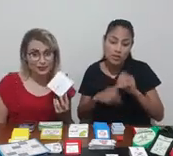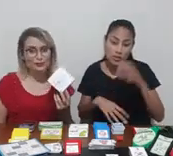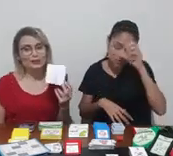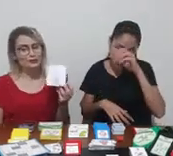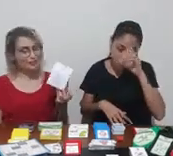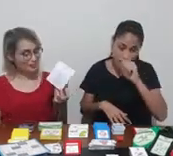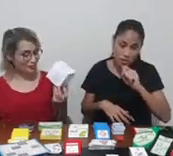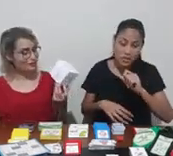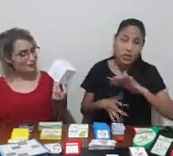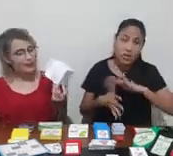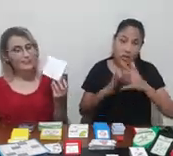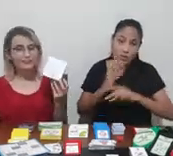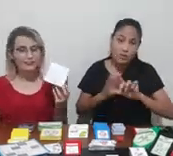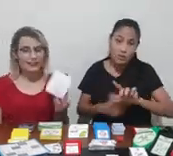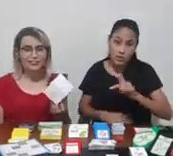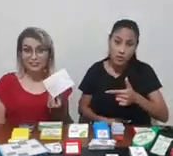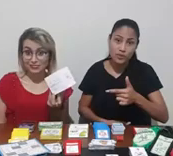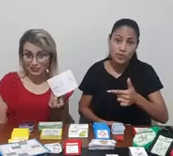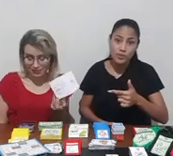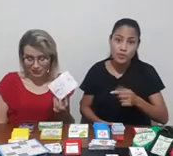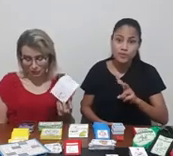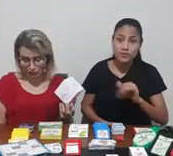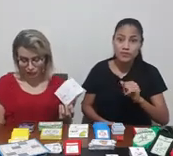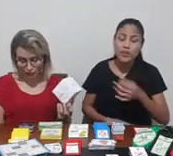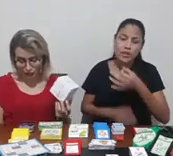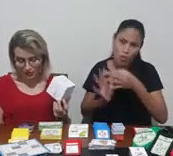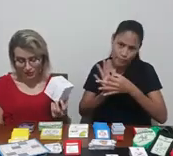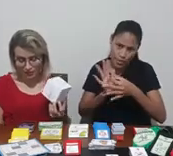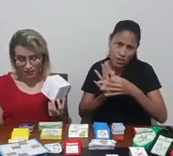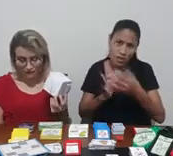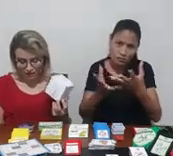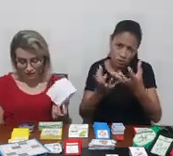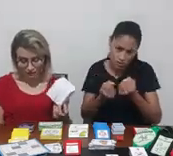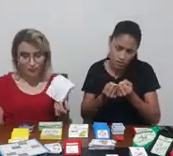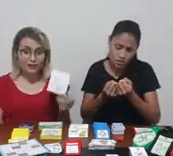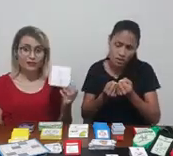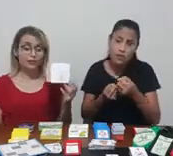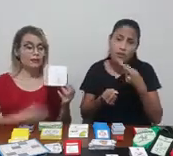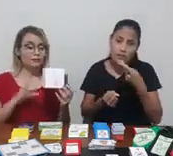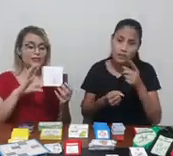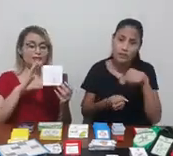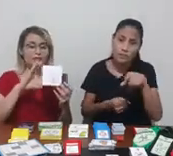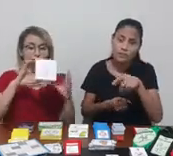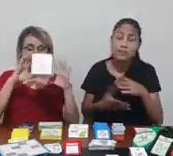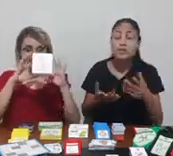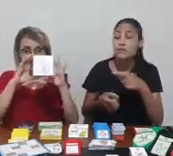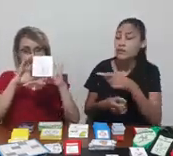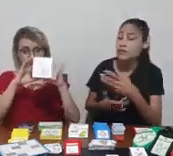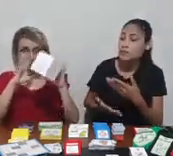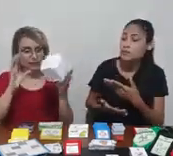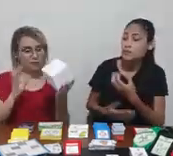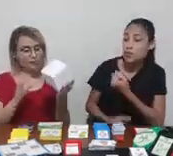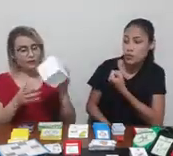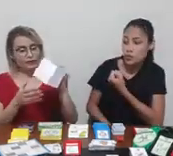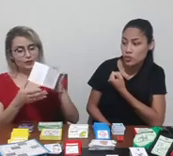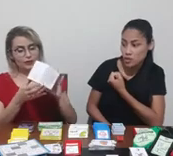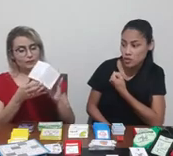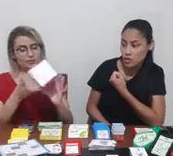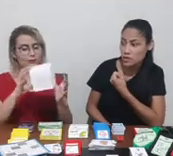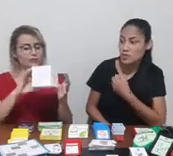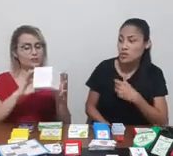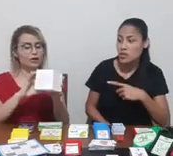Libras como L2. A gente vai falando, tá? A gente aceita sempre sugestões e fala para vocês. Mas enfim, numerais, então